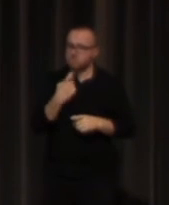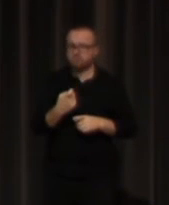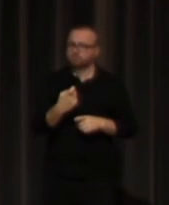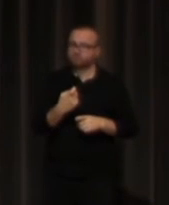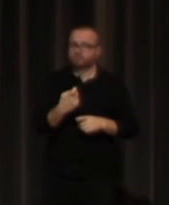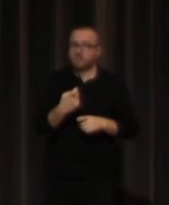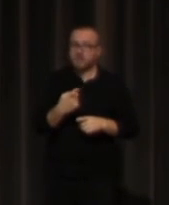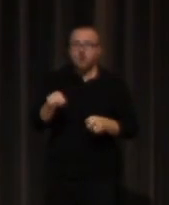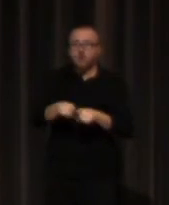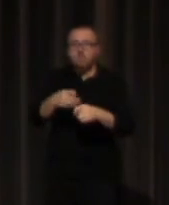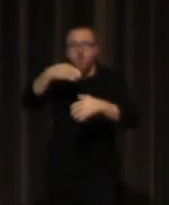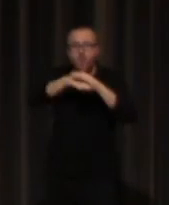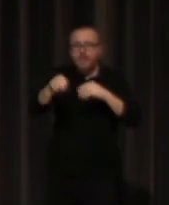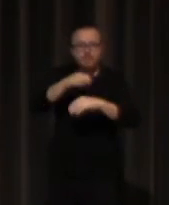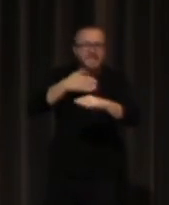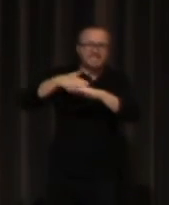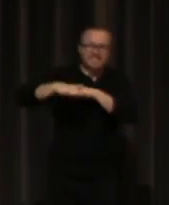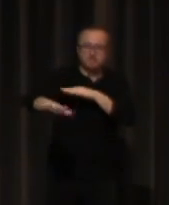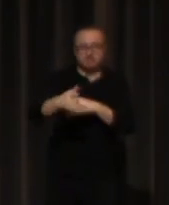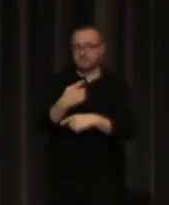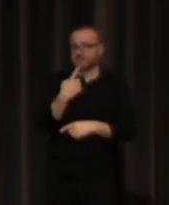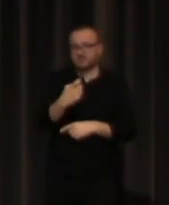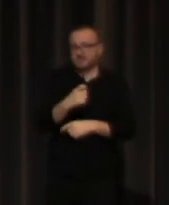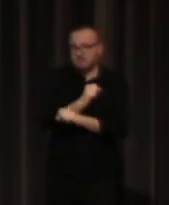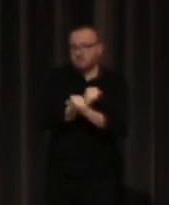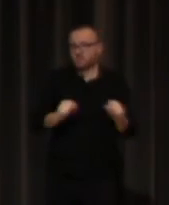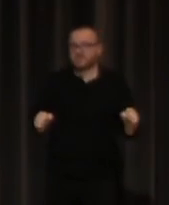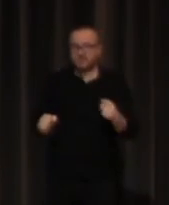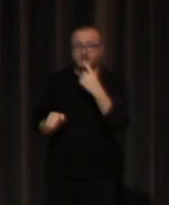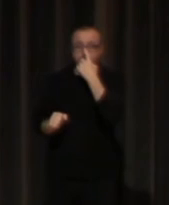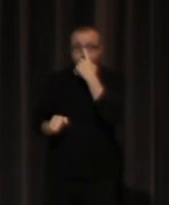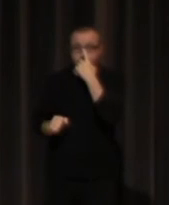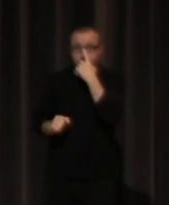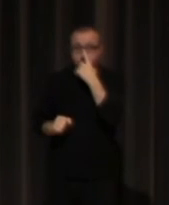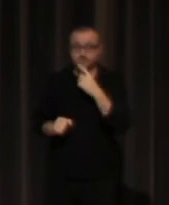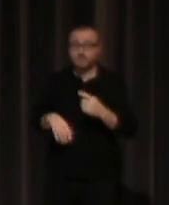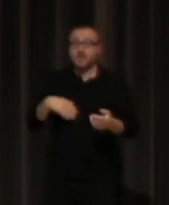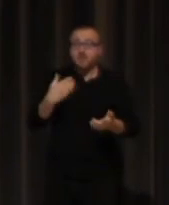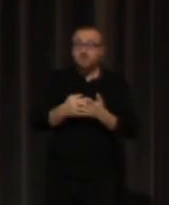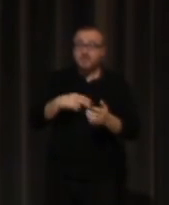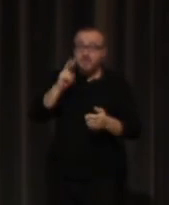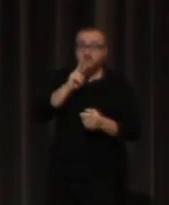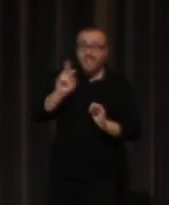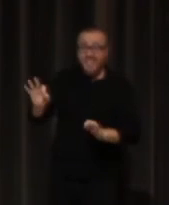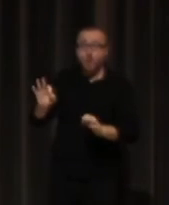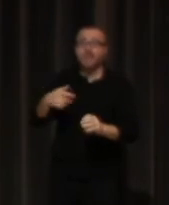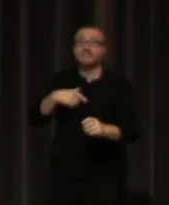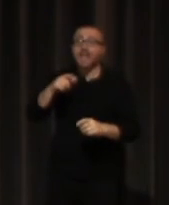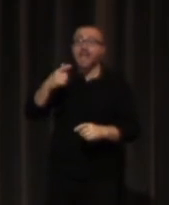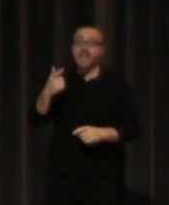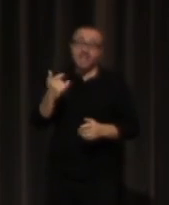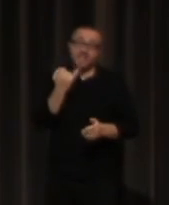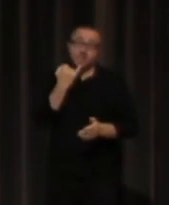podem retenir. Però precisament aquí tenim aquesta magnífica eina que es diu la llengua,